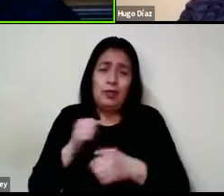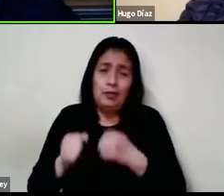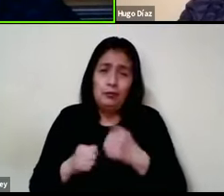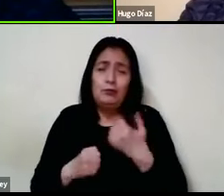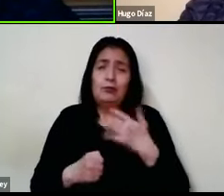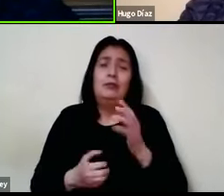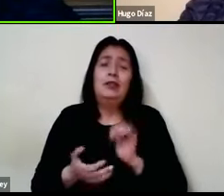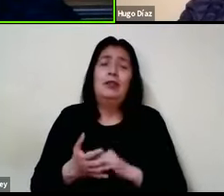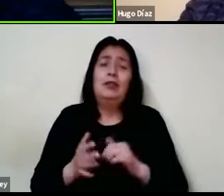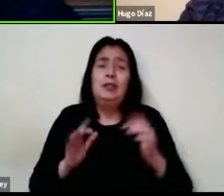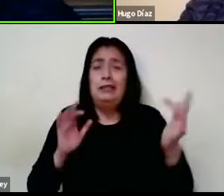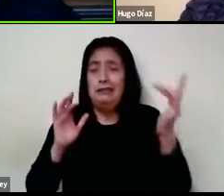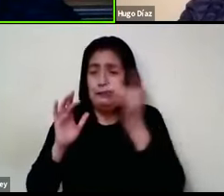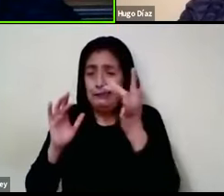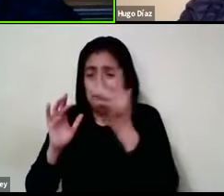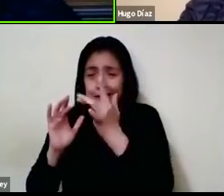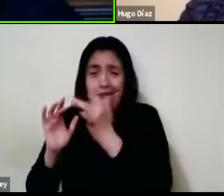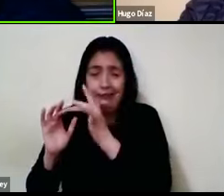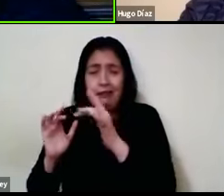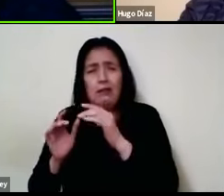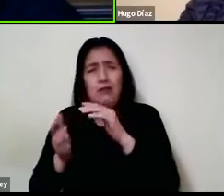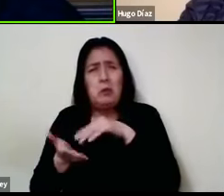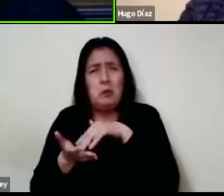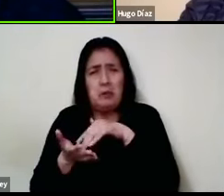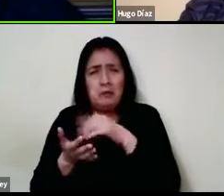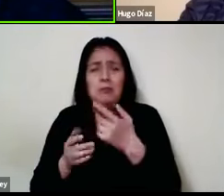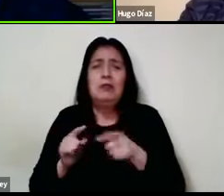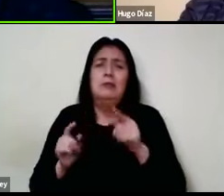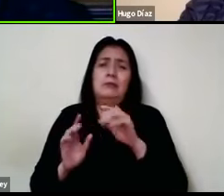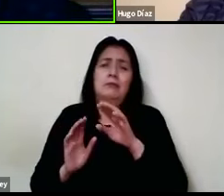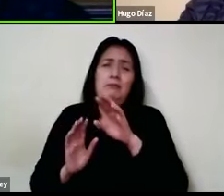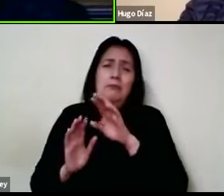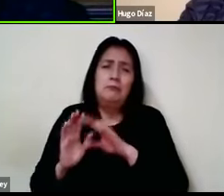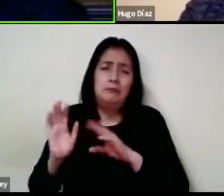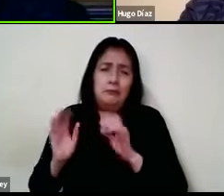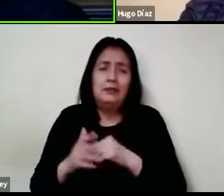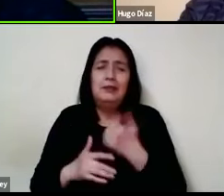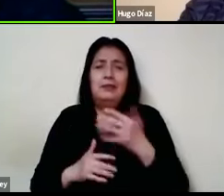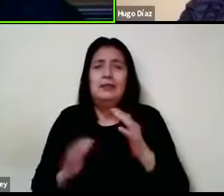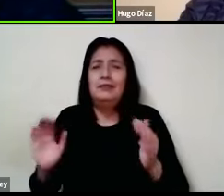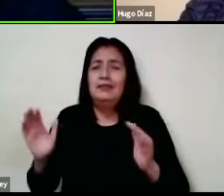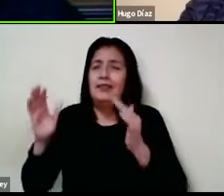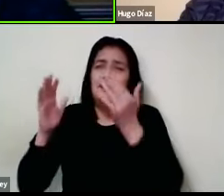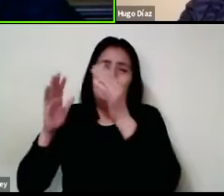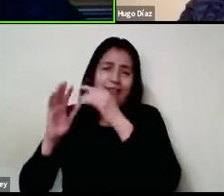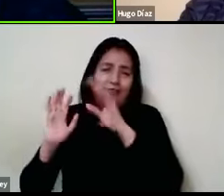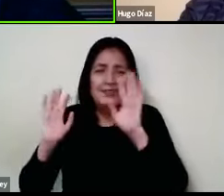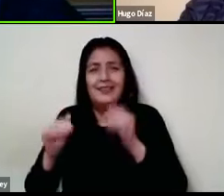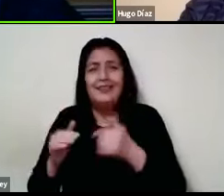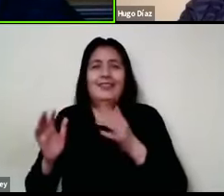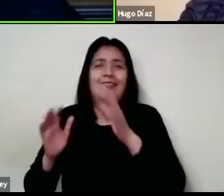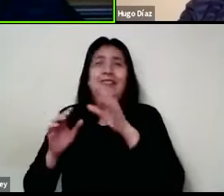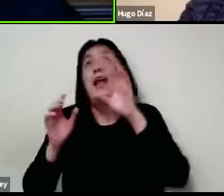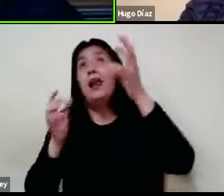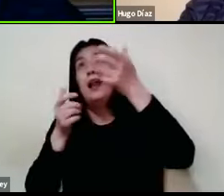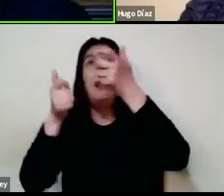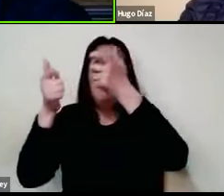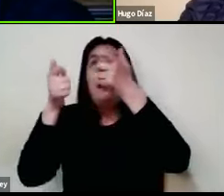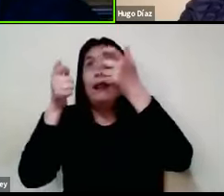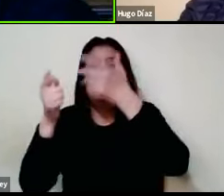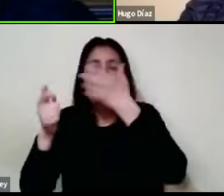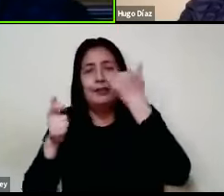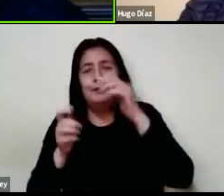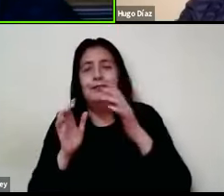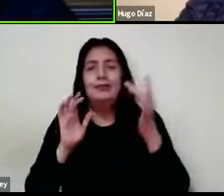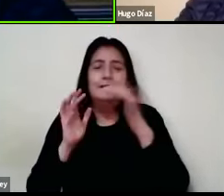entrando la señal de internet débil. Pero ya al menos te trepas al cerro y sí, o sea, captas algo de mejor de señal, aunque